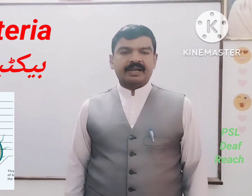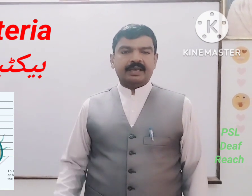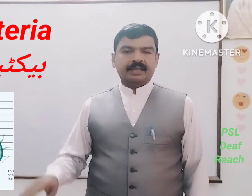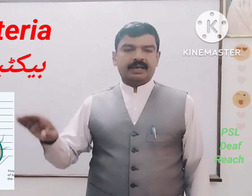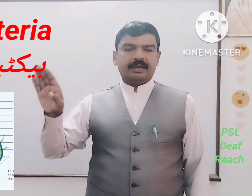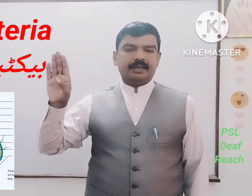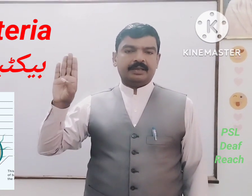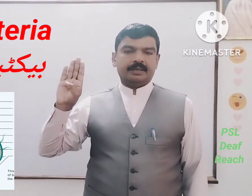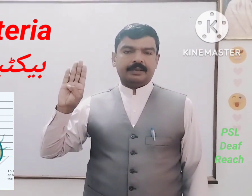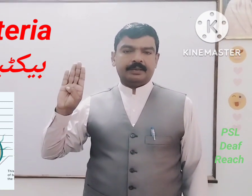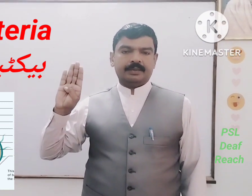बैक्टीरिया,